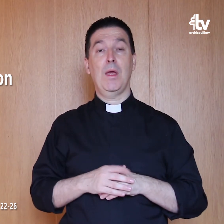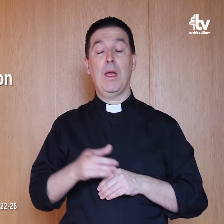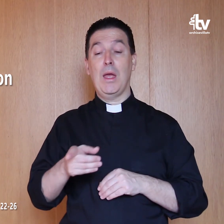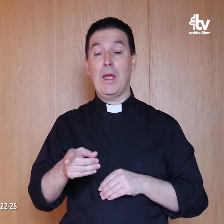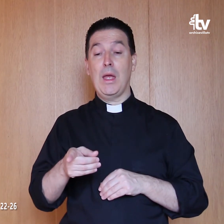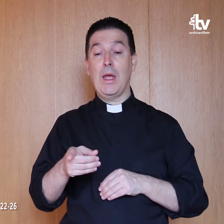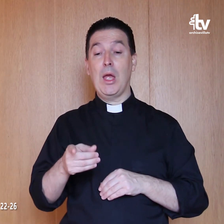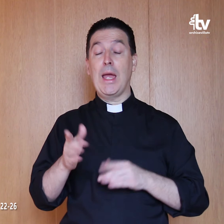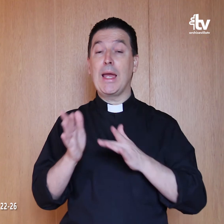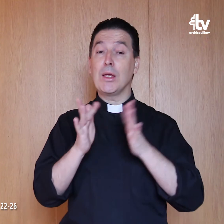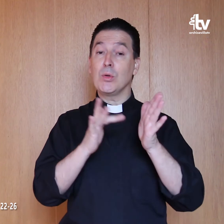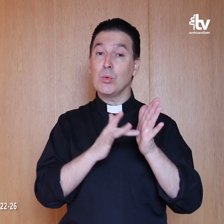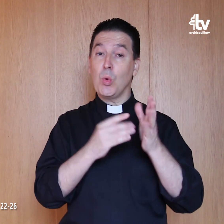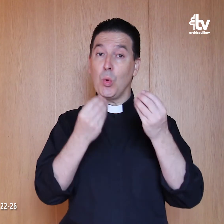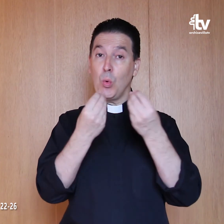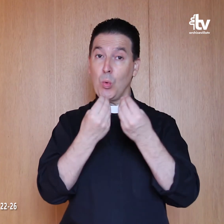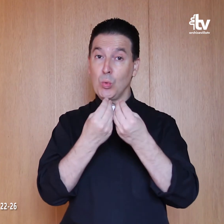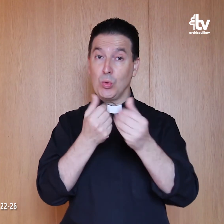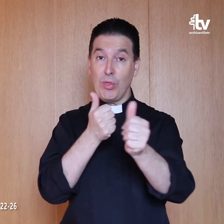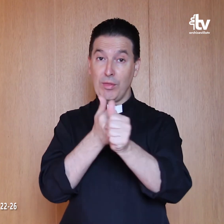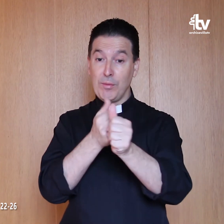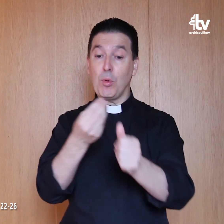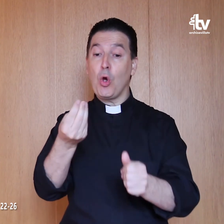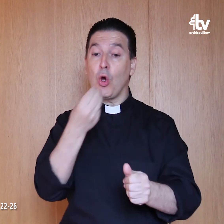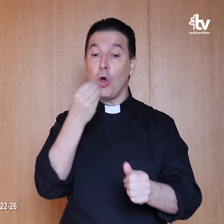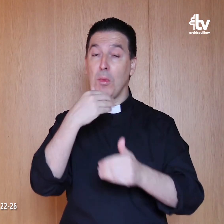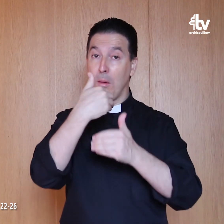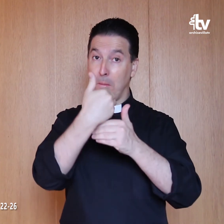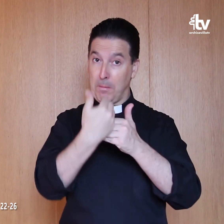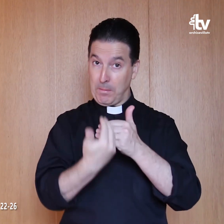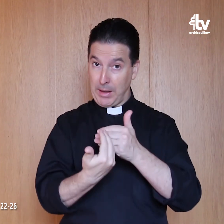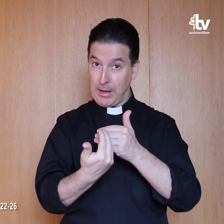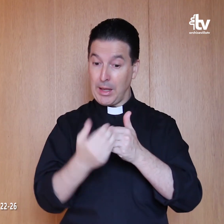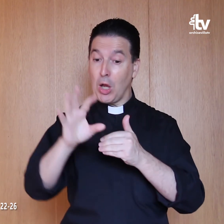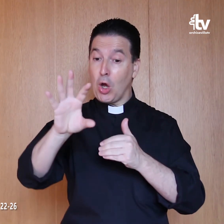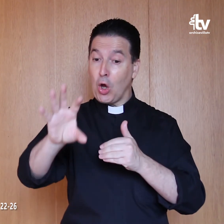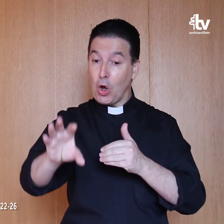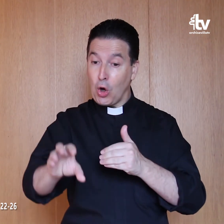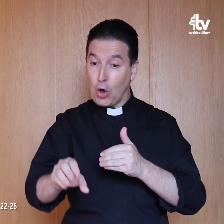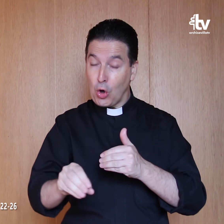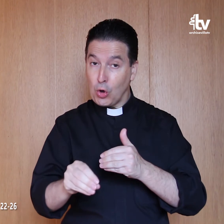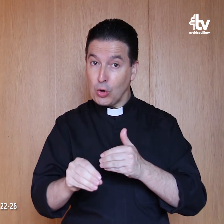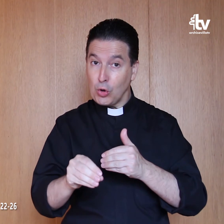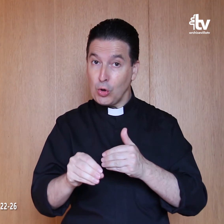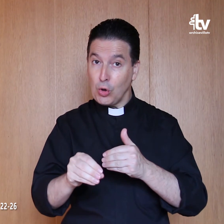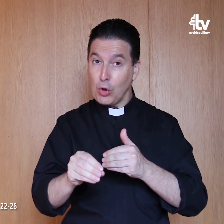Mientras comían, tomó pan, y pronunciando la bendición,